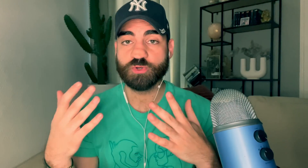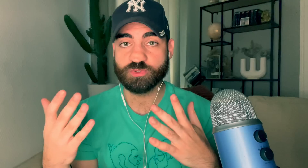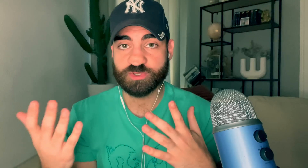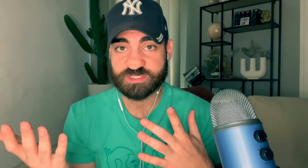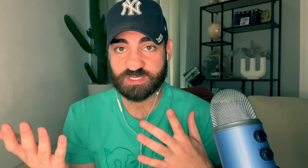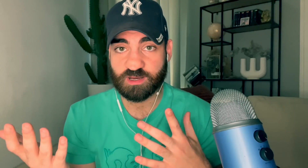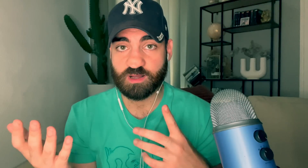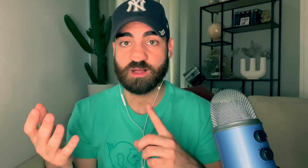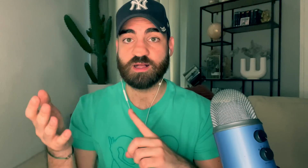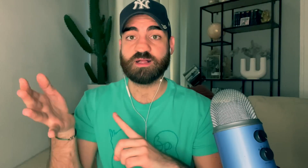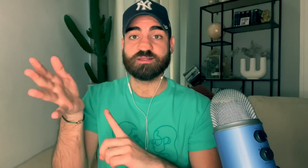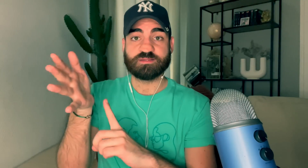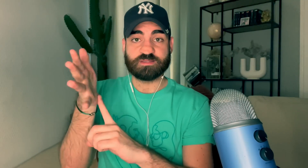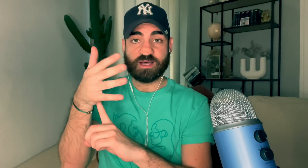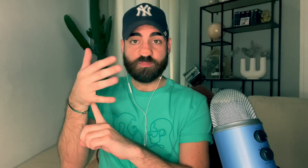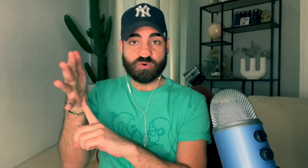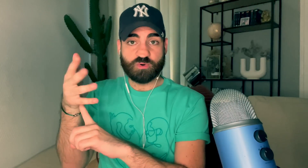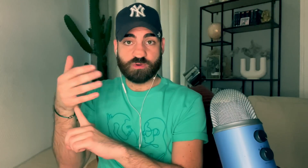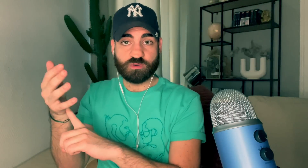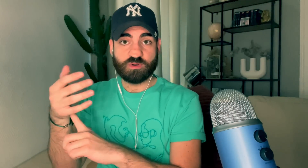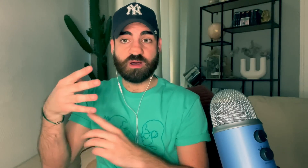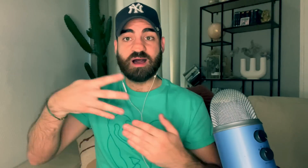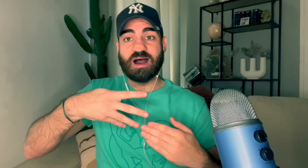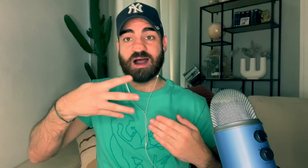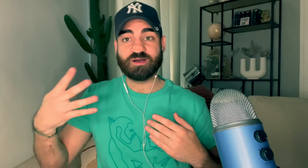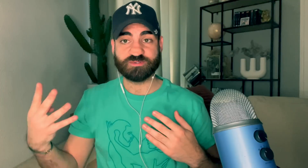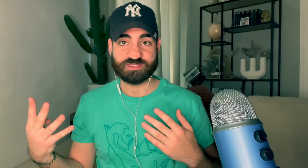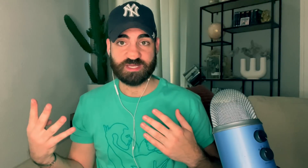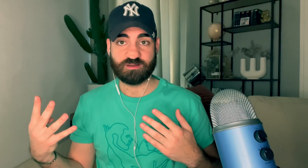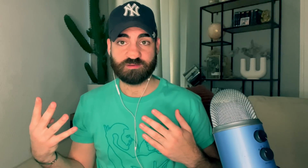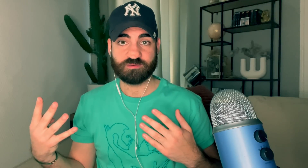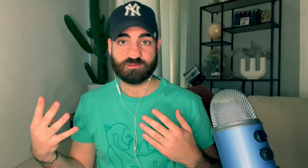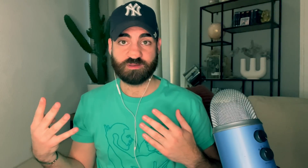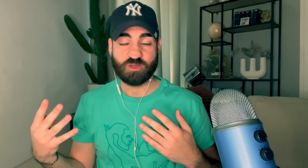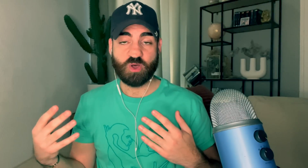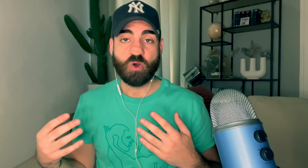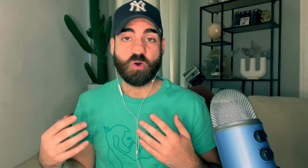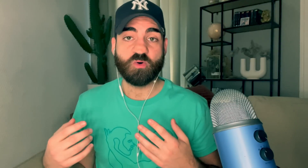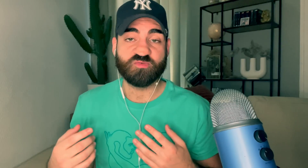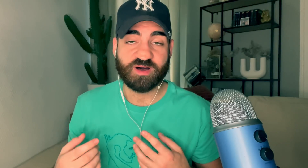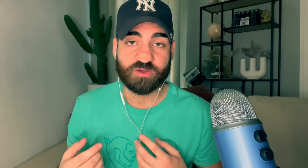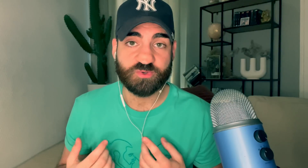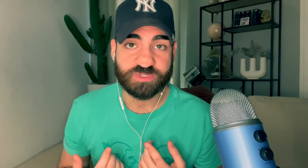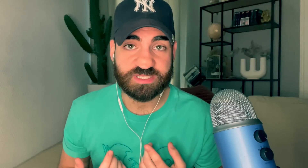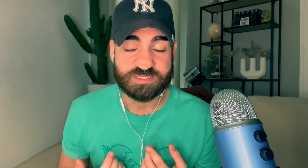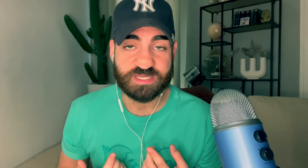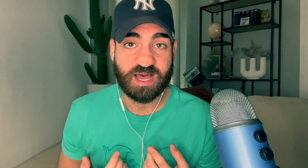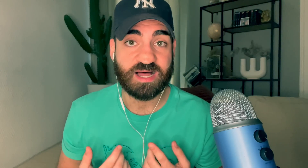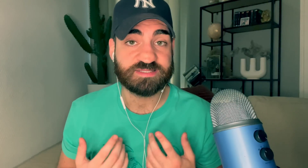de dire drapeau arc-en-ciel, on va utiliser un